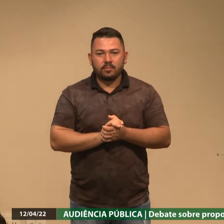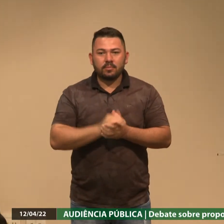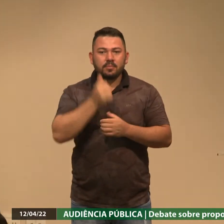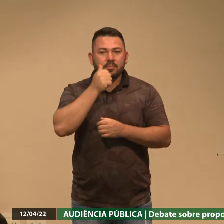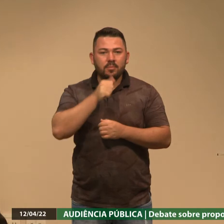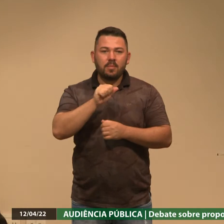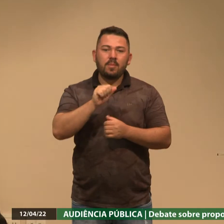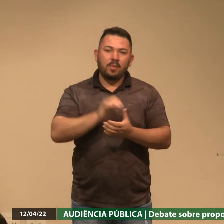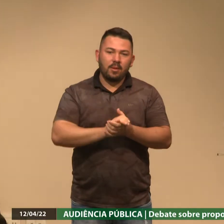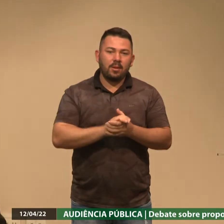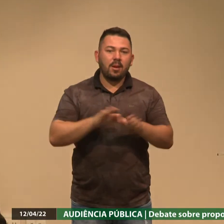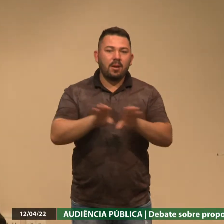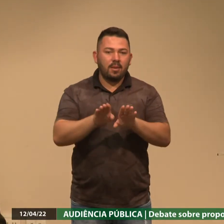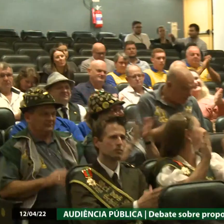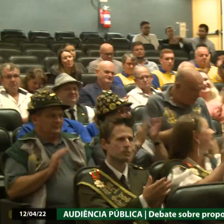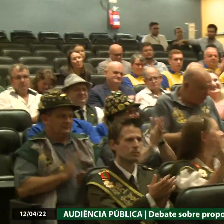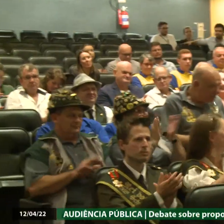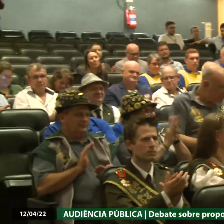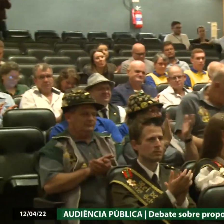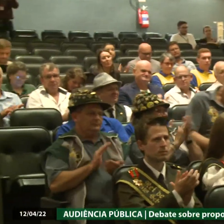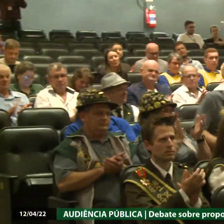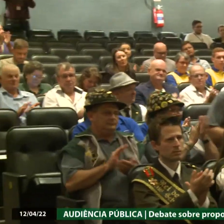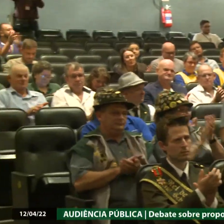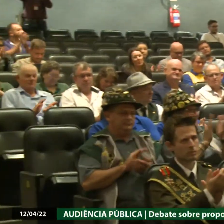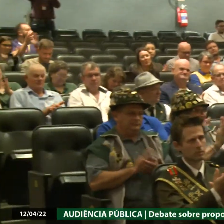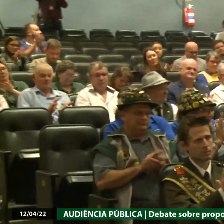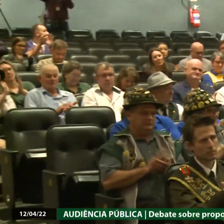também atiradora tá